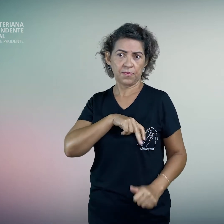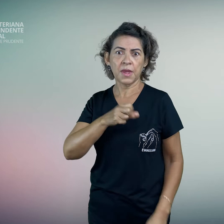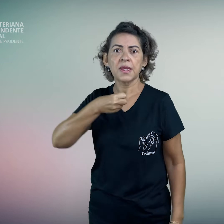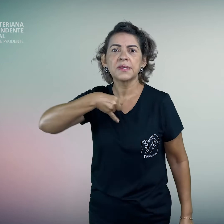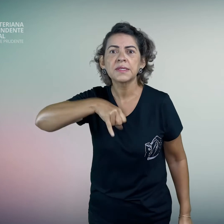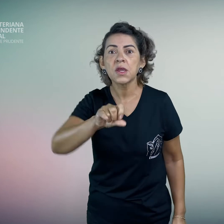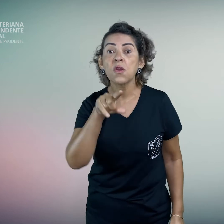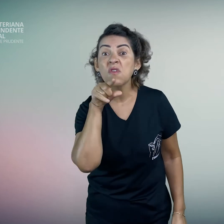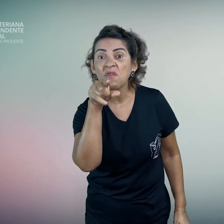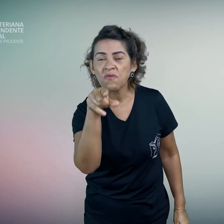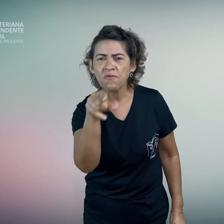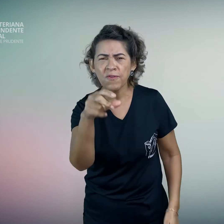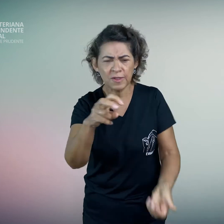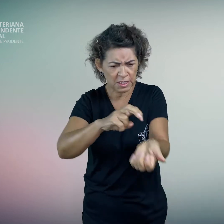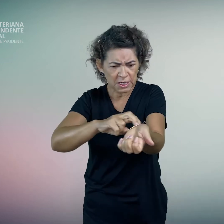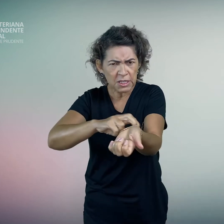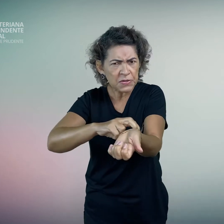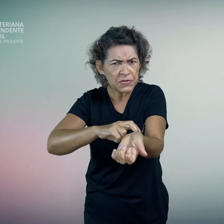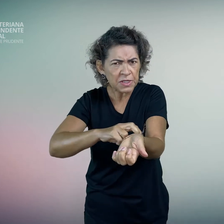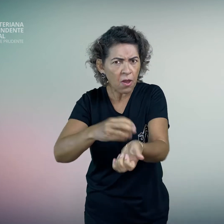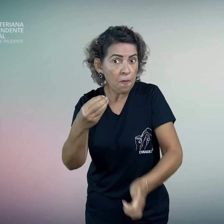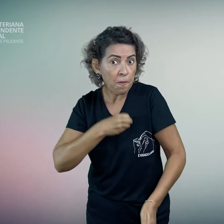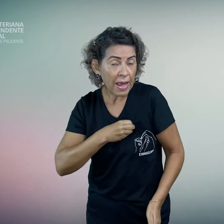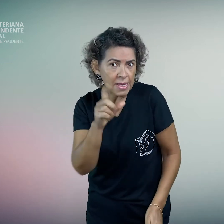Quando vocês ficarem irados, não pequem.